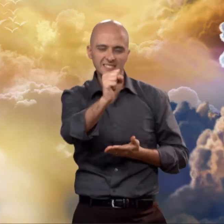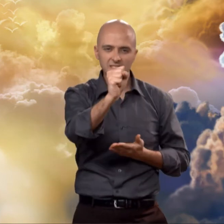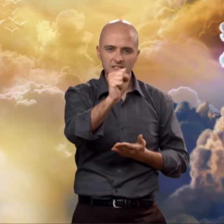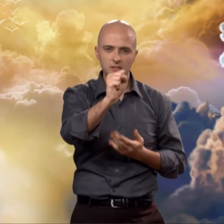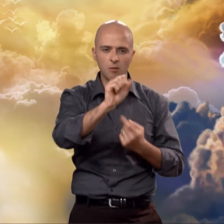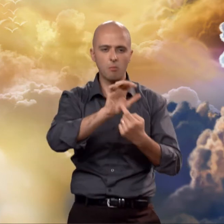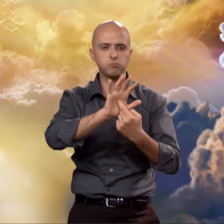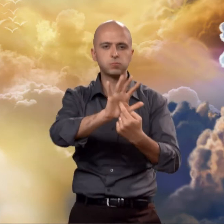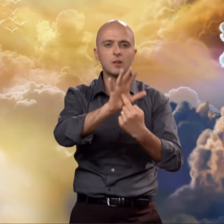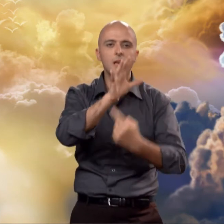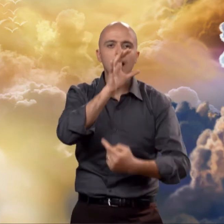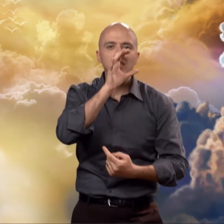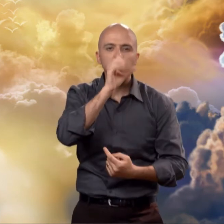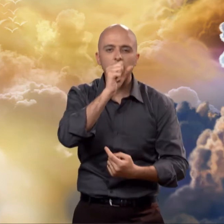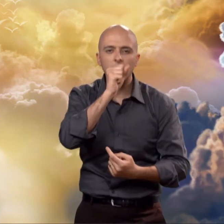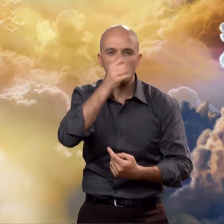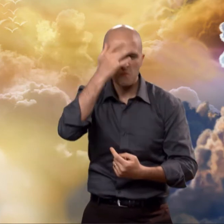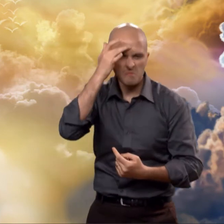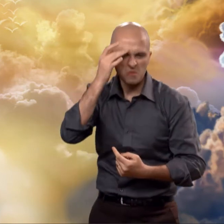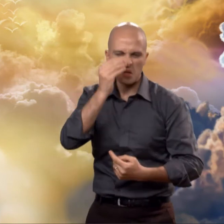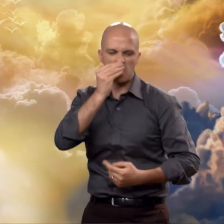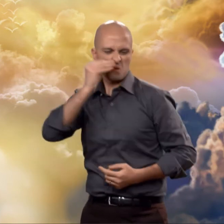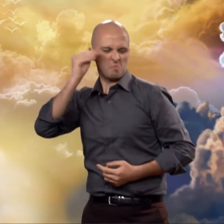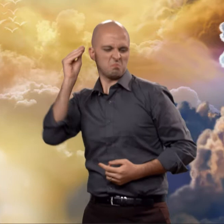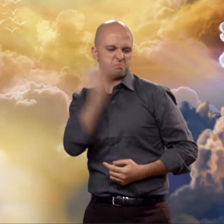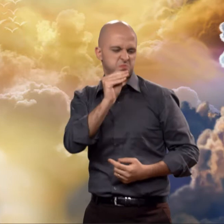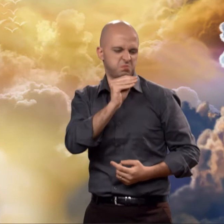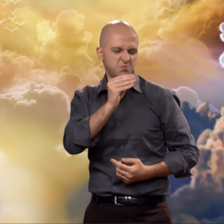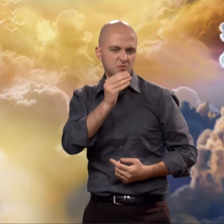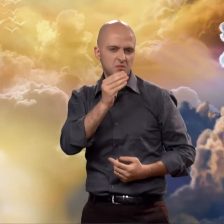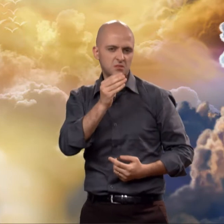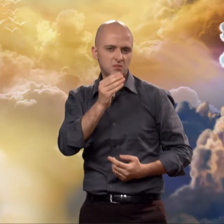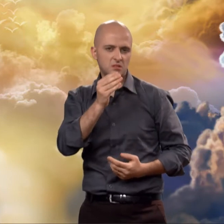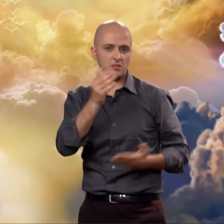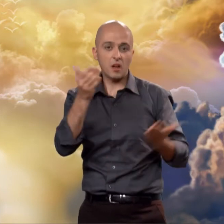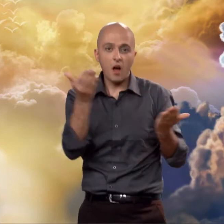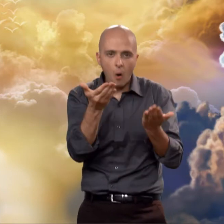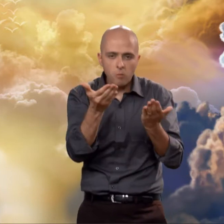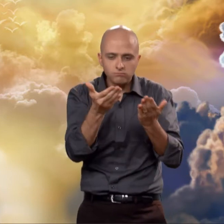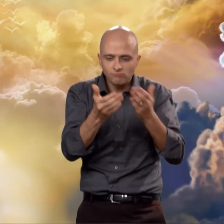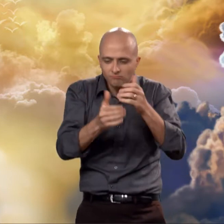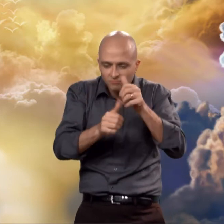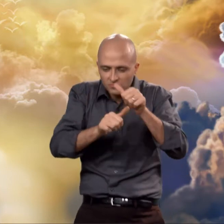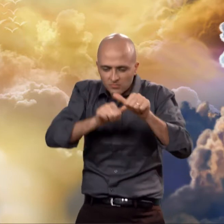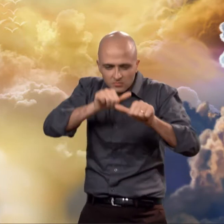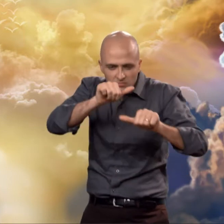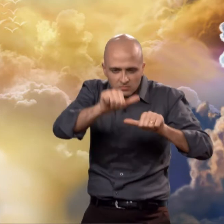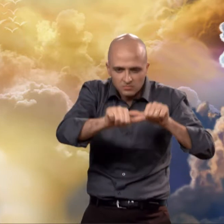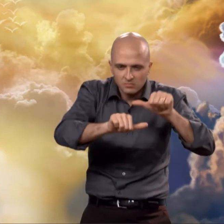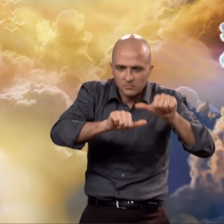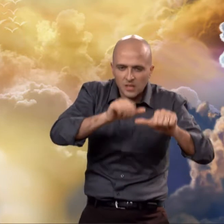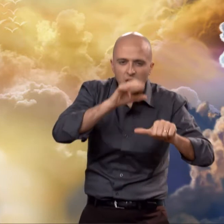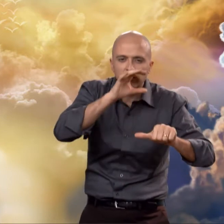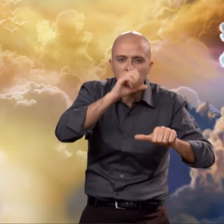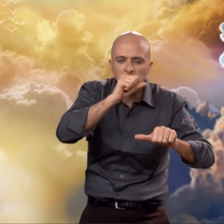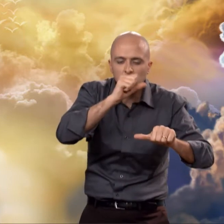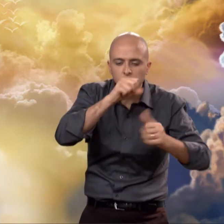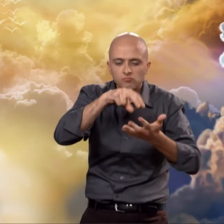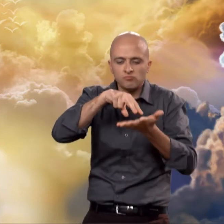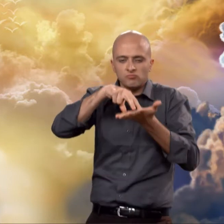e prestar-lhe culto, todos os que guardarem o sábado deixando de profaná-lo e que se apegarem à minha aliança,